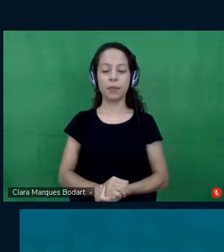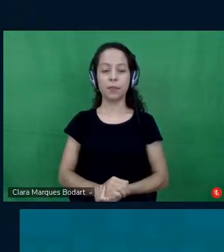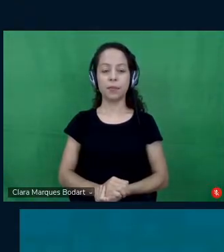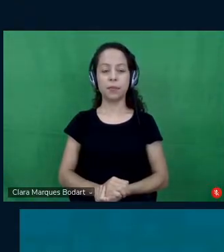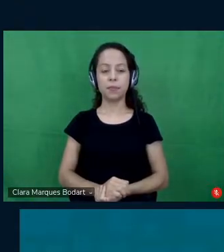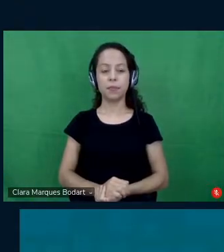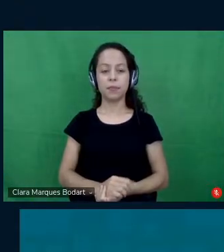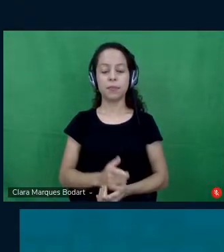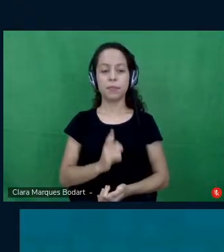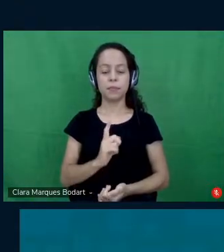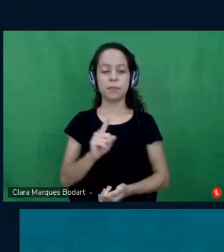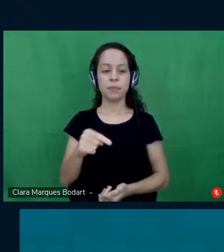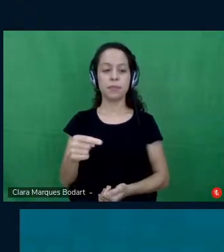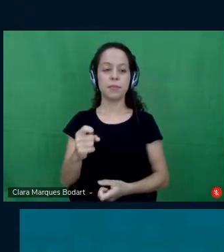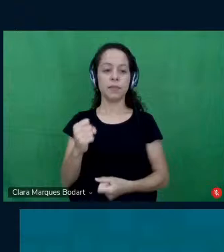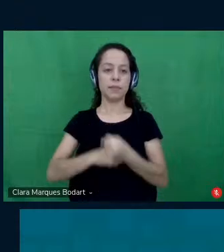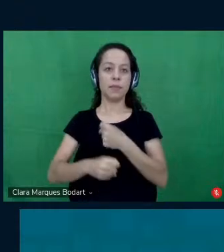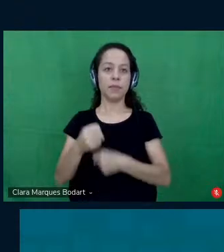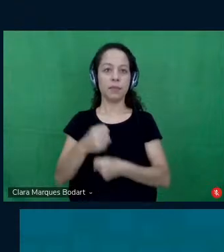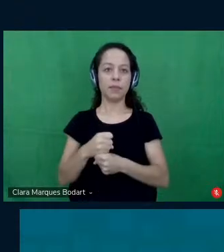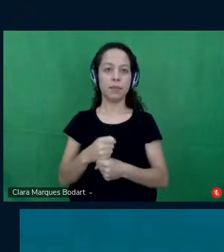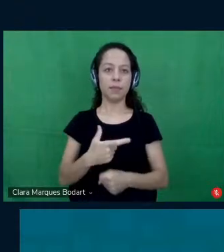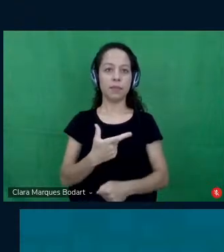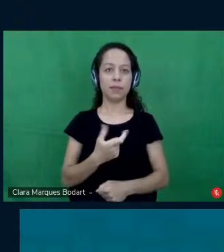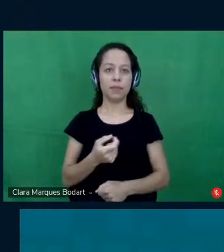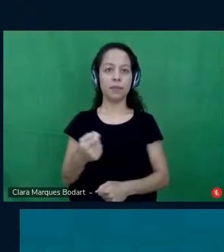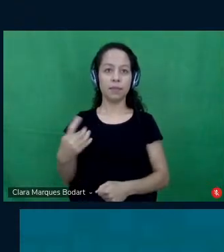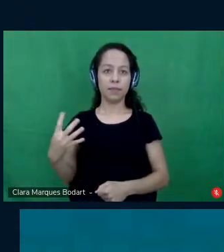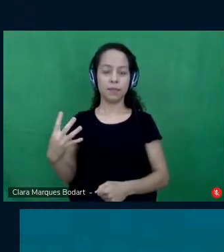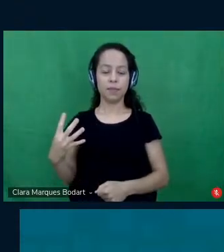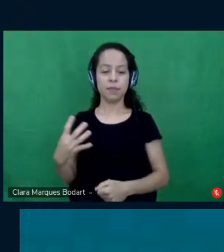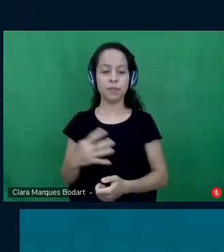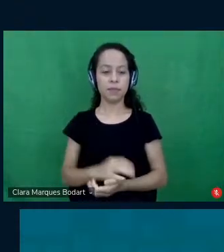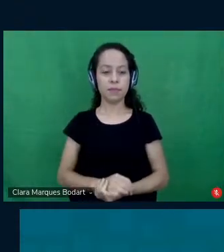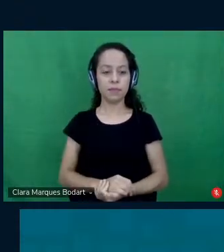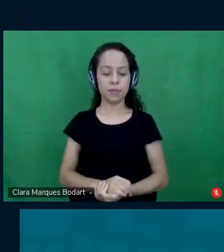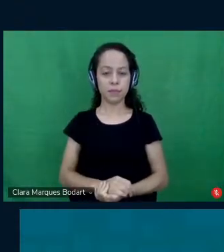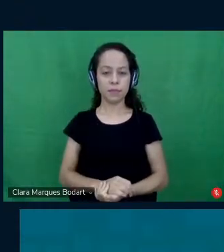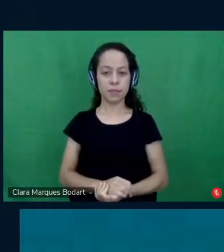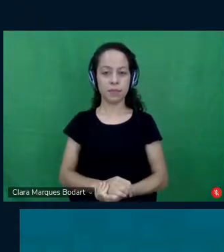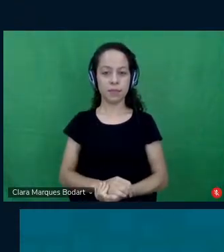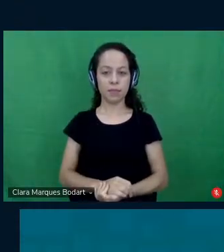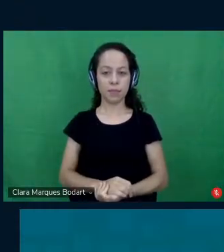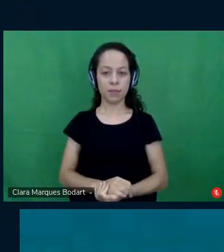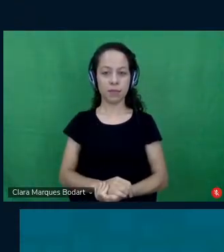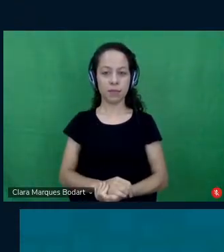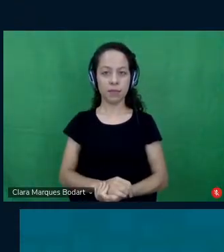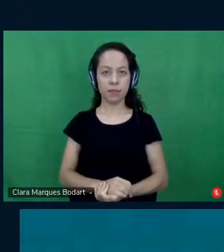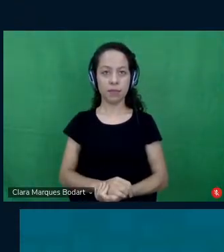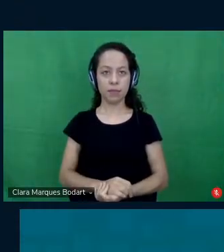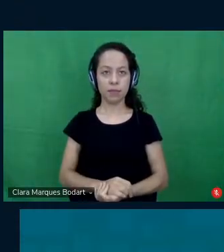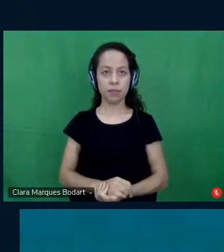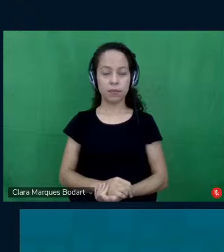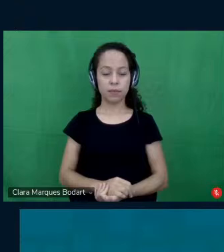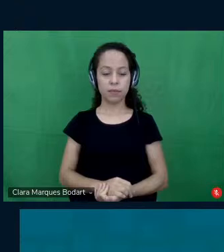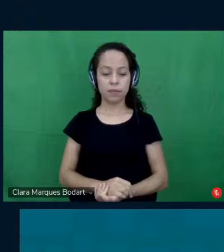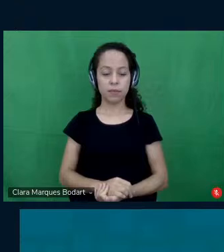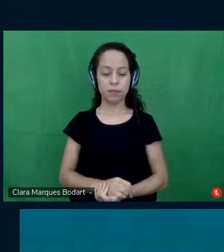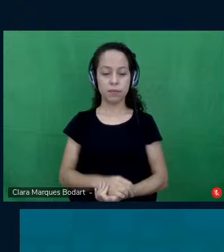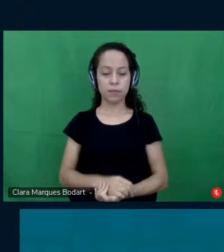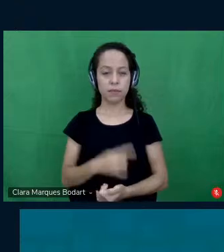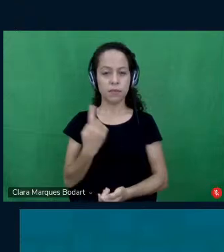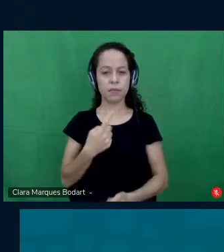principalmente 2004. Então, 1991, nós ainda tínhamos ali 3 milhões